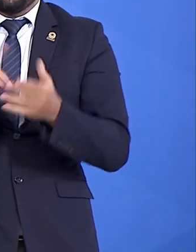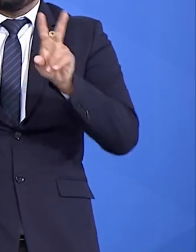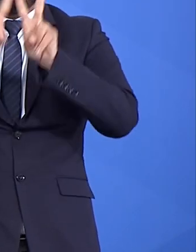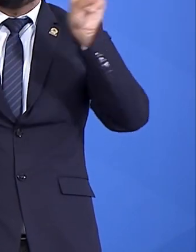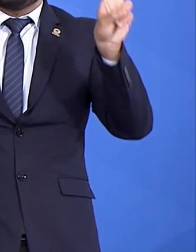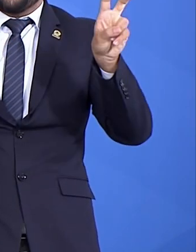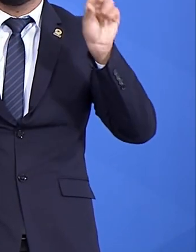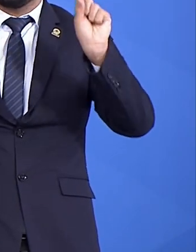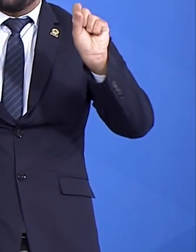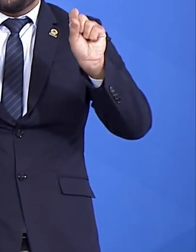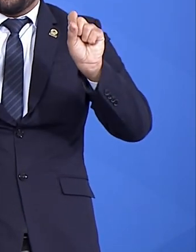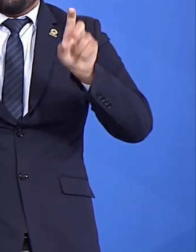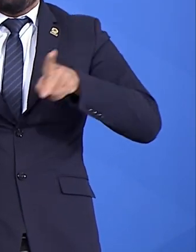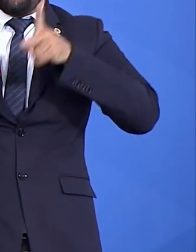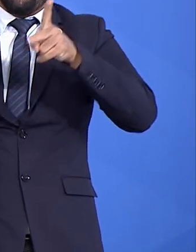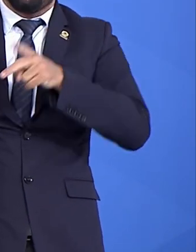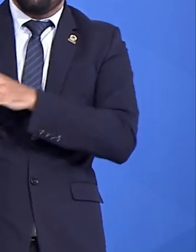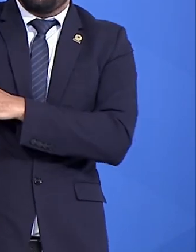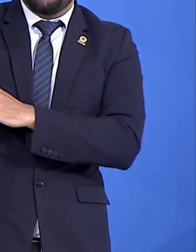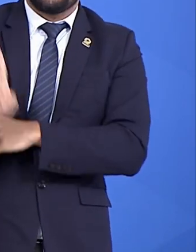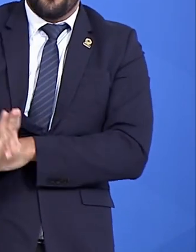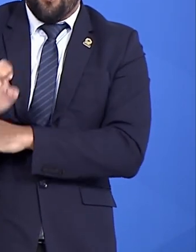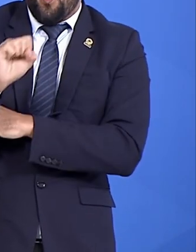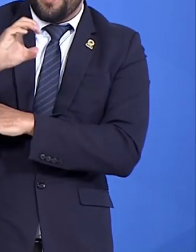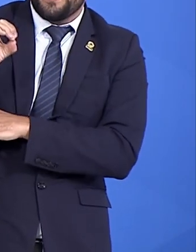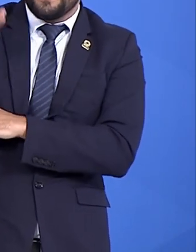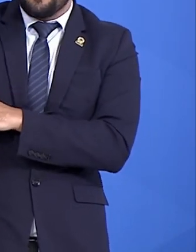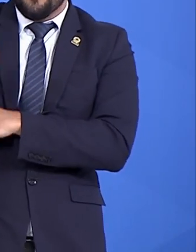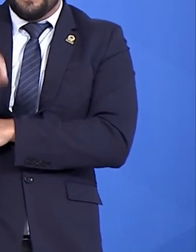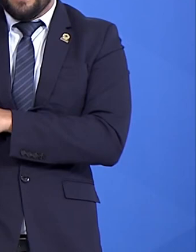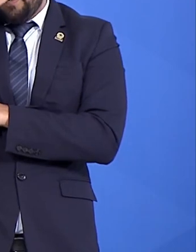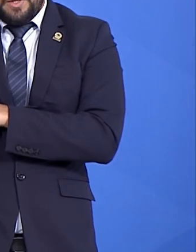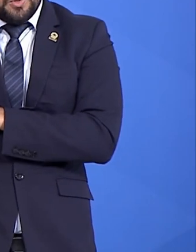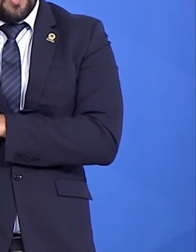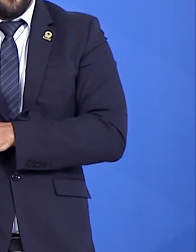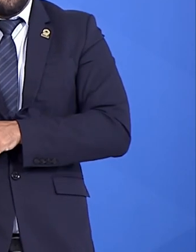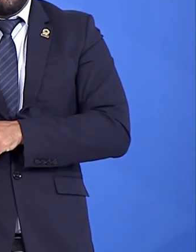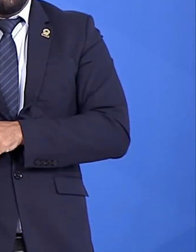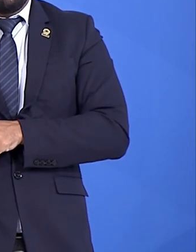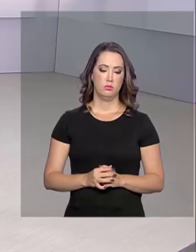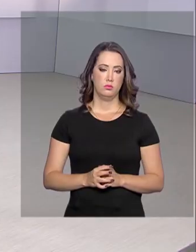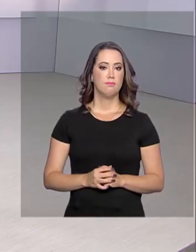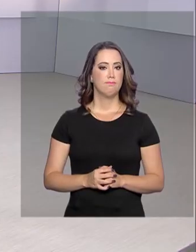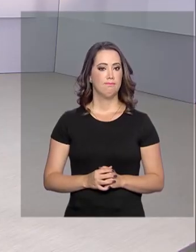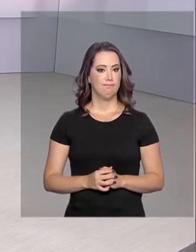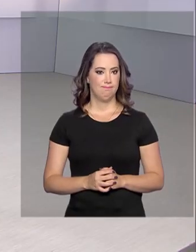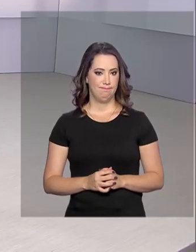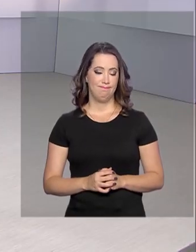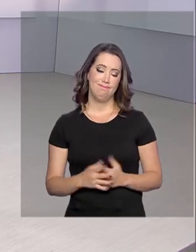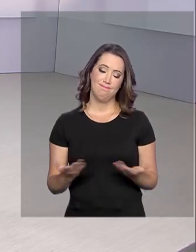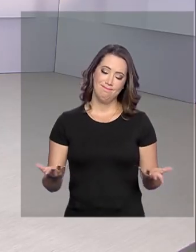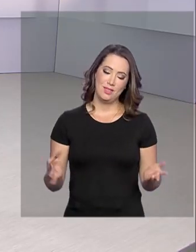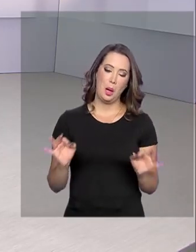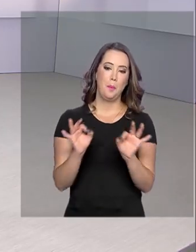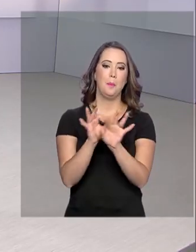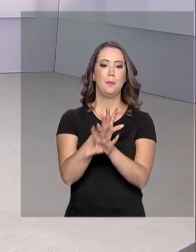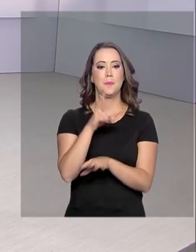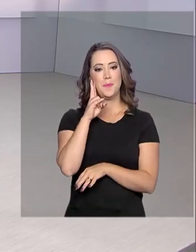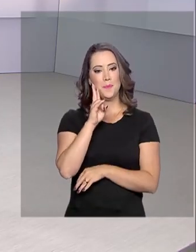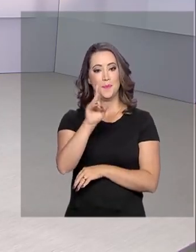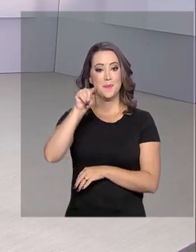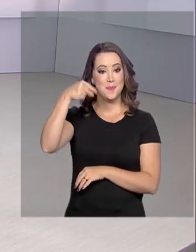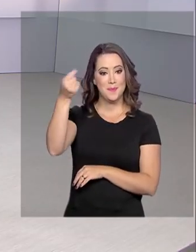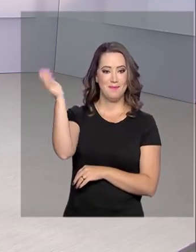tocam a população brasileira, os 80% de brasileiros que vivem nas cidades. A gente fica por aqui.